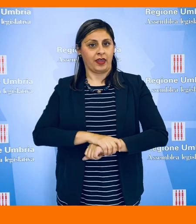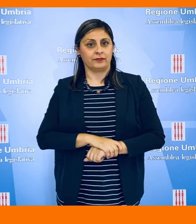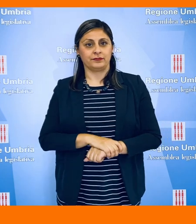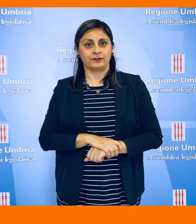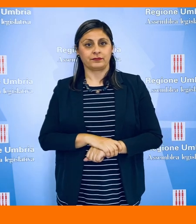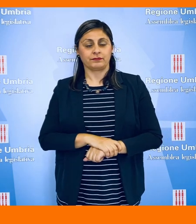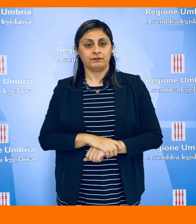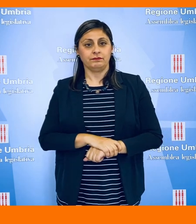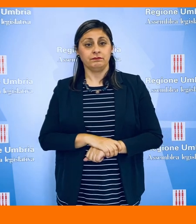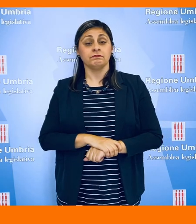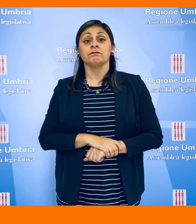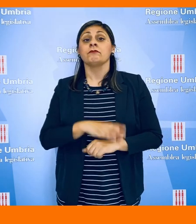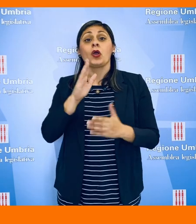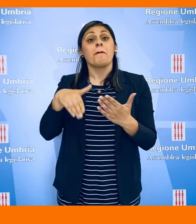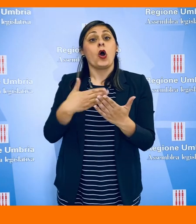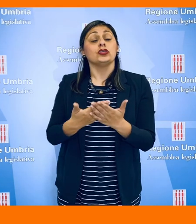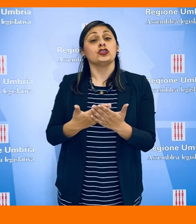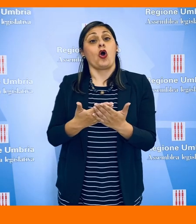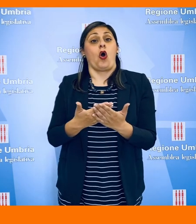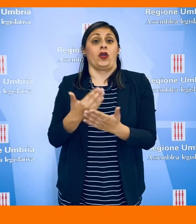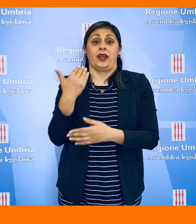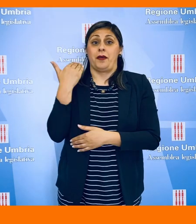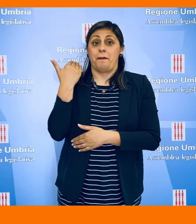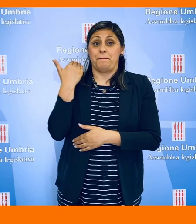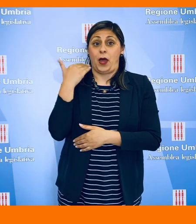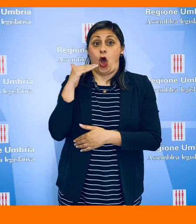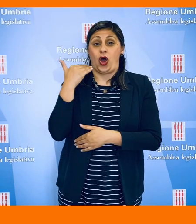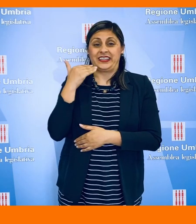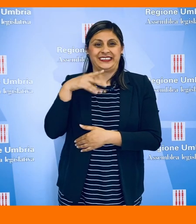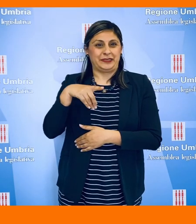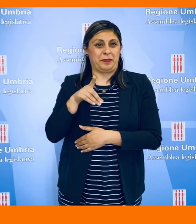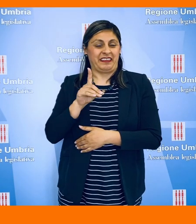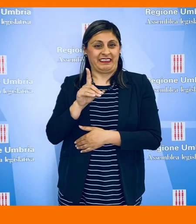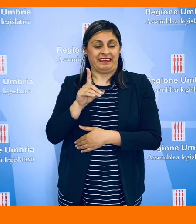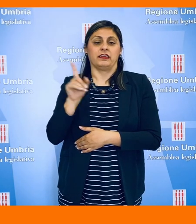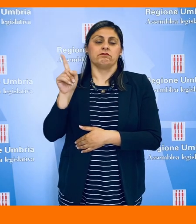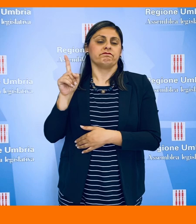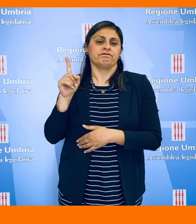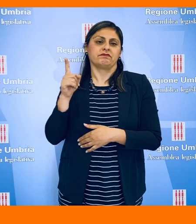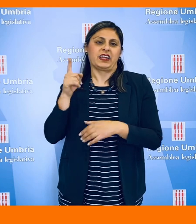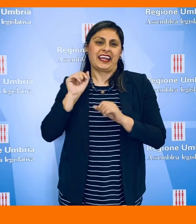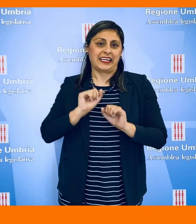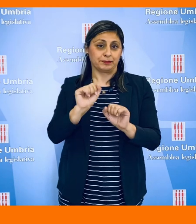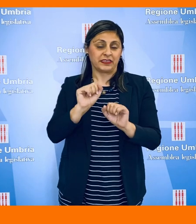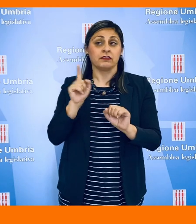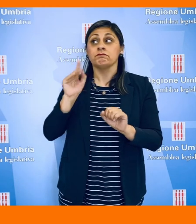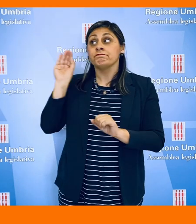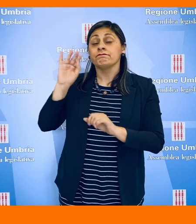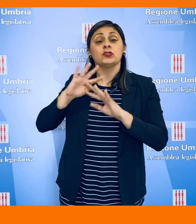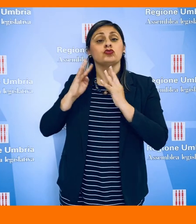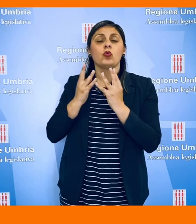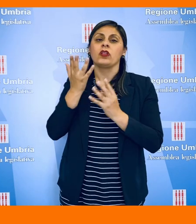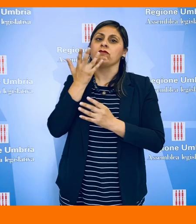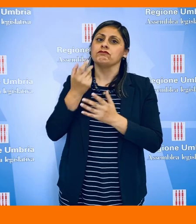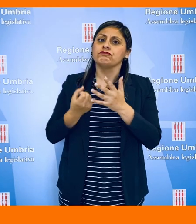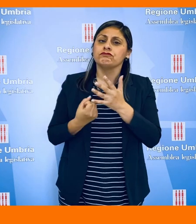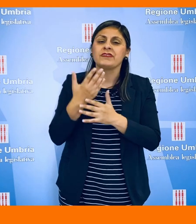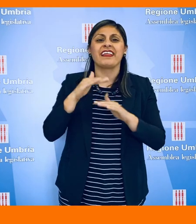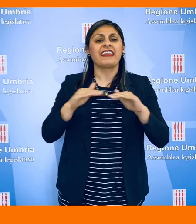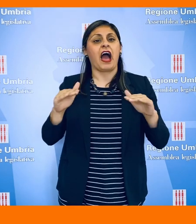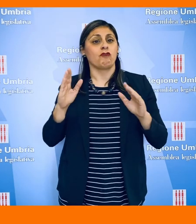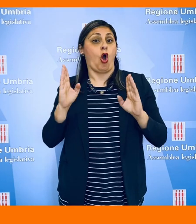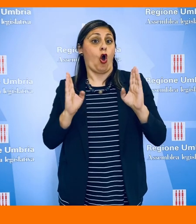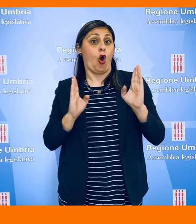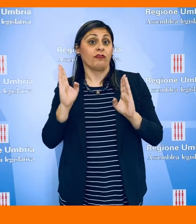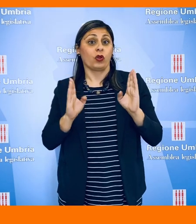invece respinta la mozione della consigliera Donatella Porzi, Partito Democratico, che chiedeva alla Giunta di attivare al più presto un tavolo di confronto